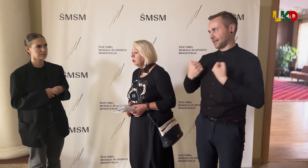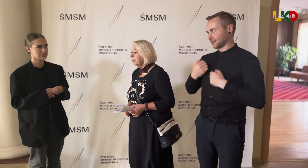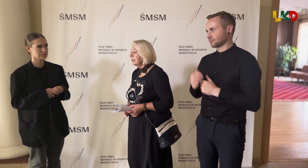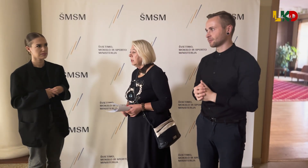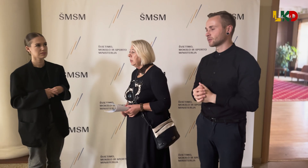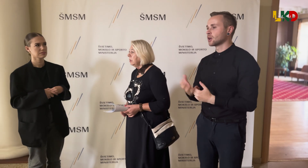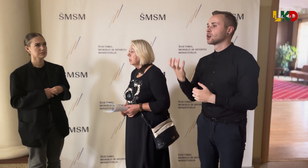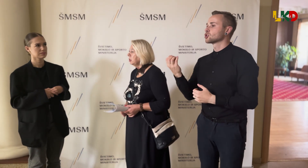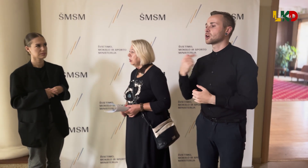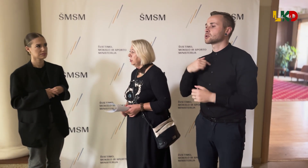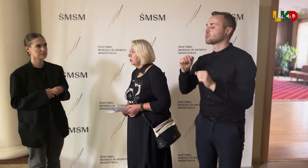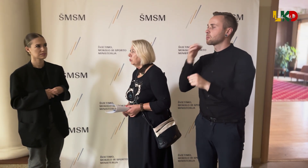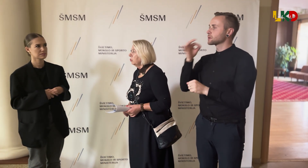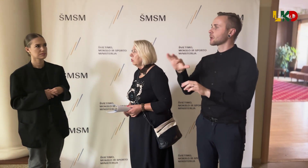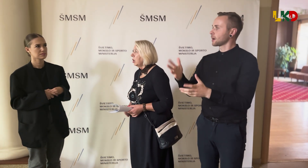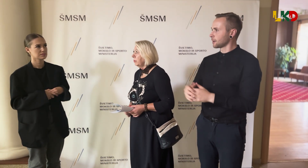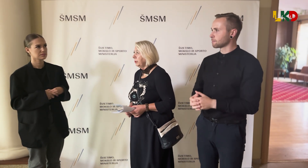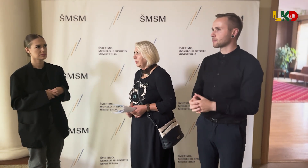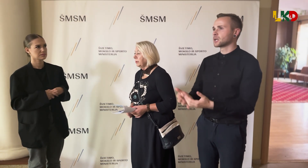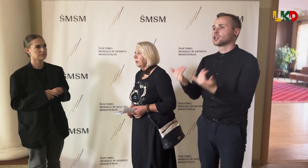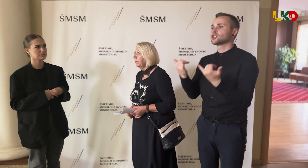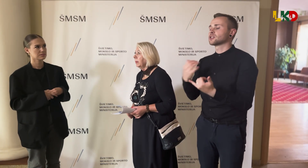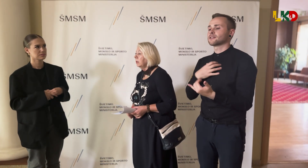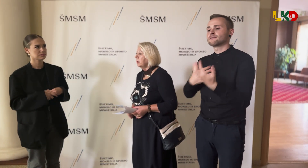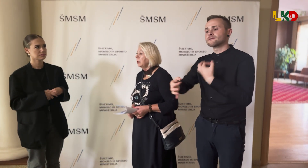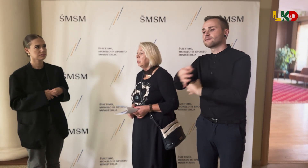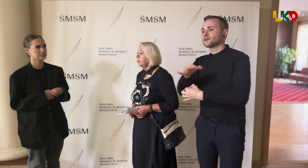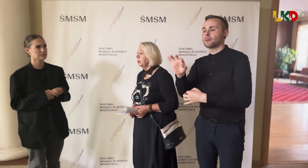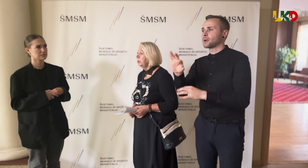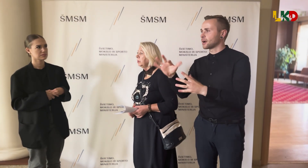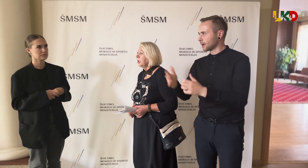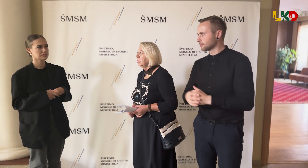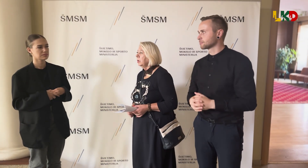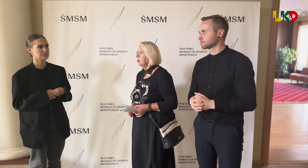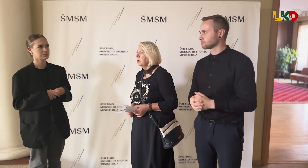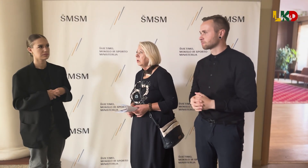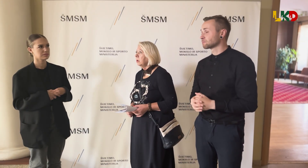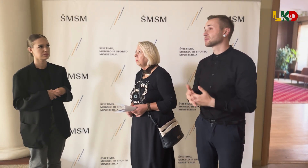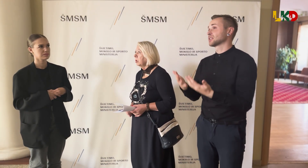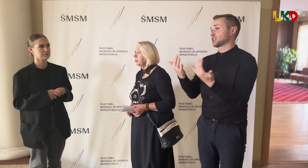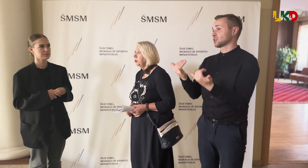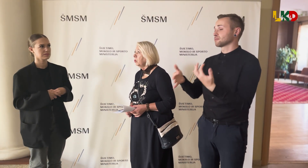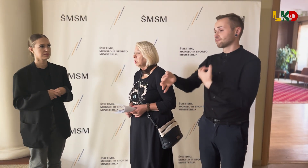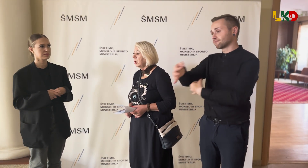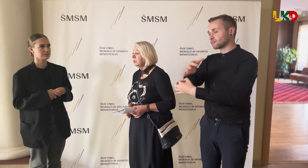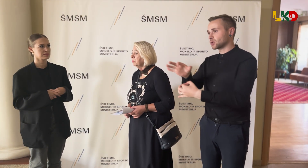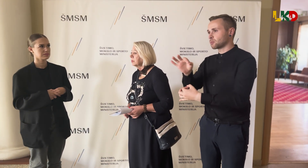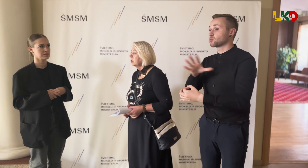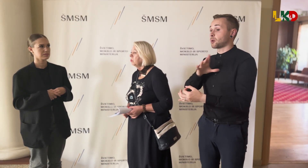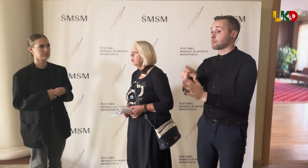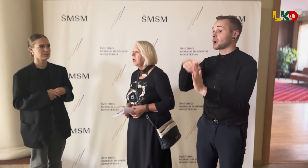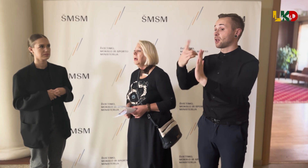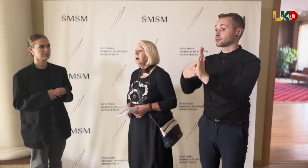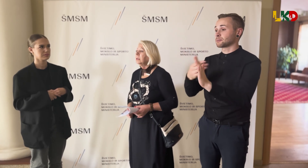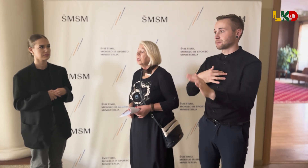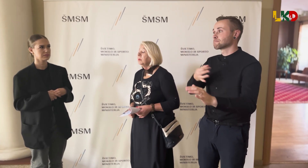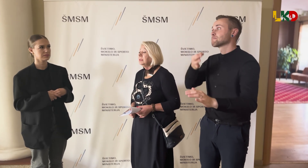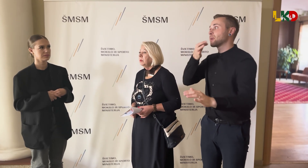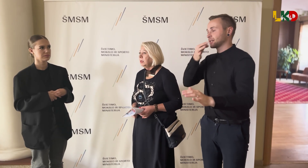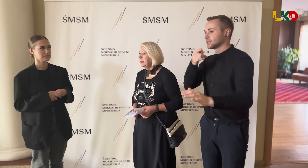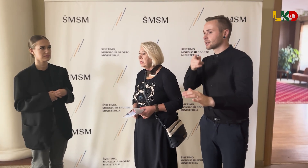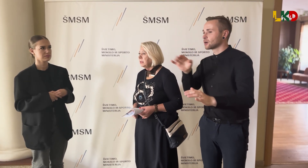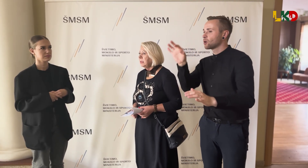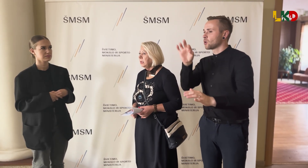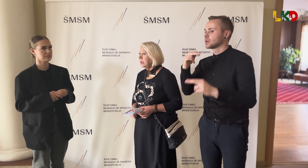Ką galiu pasakyti, kas šiandien buvo aptarta, tai ypatingai man patiko klausimas, kad buvo